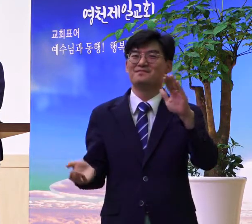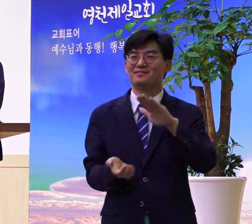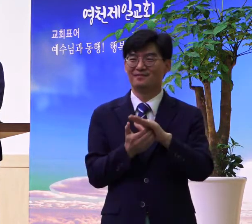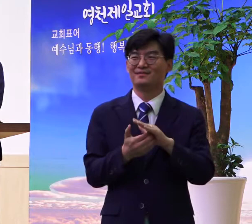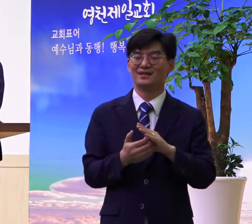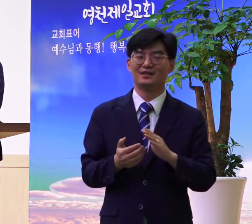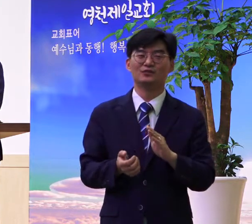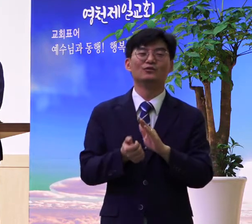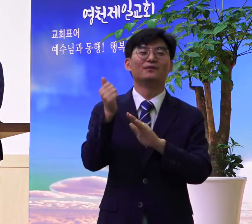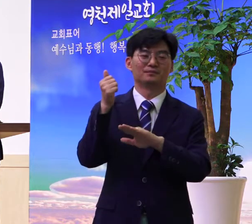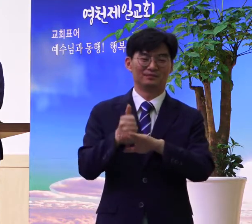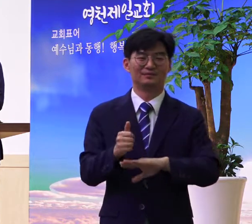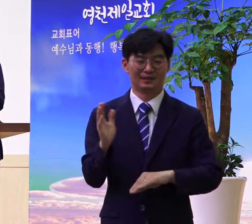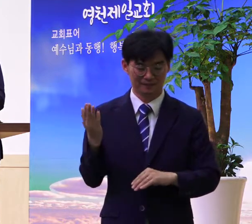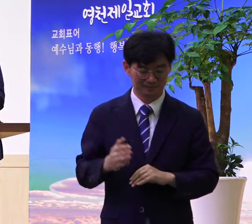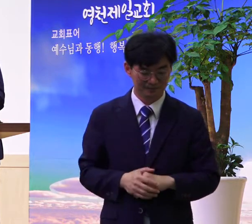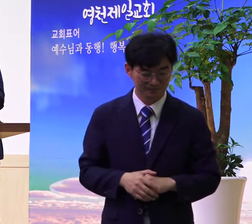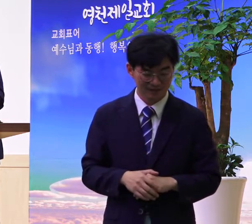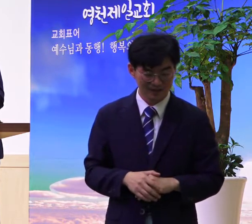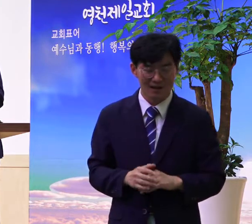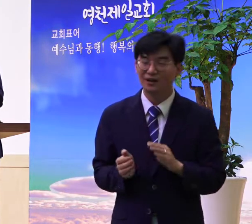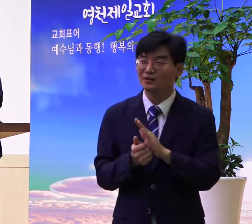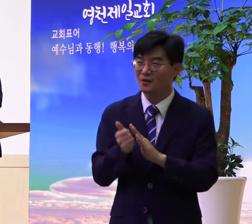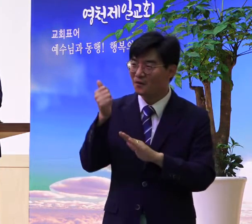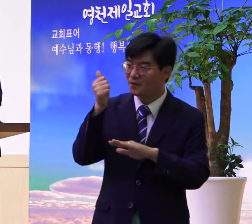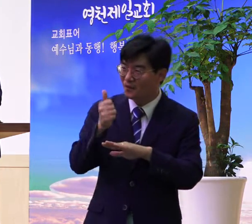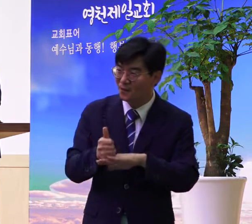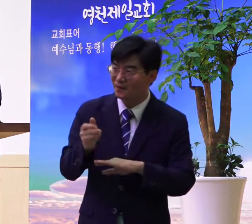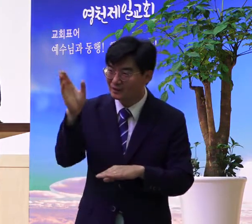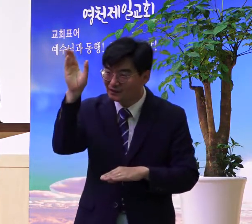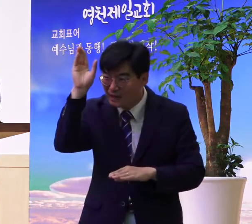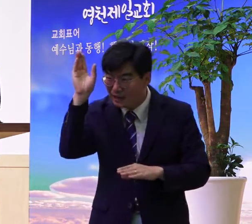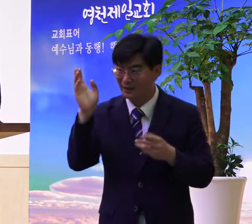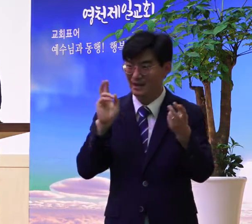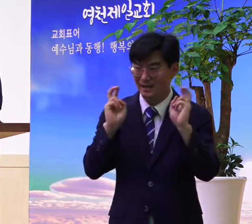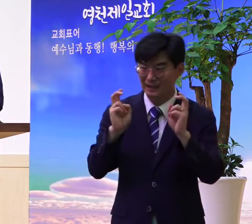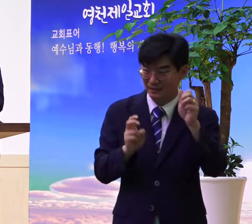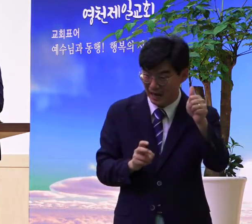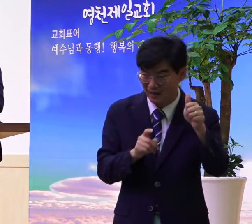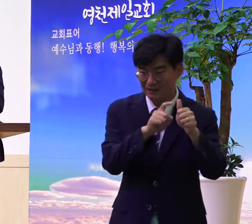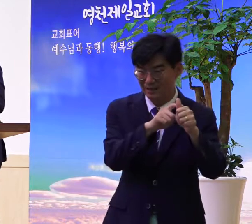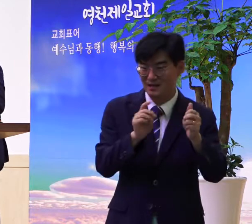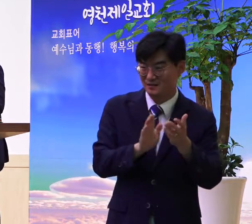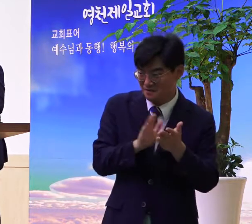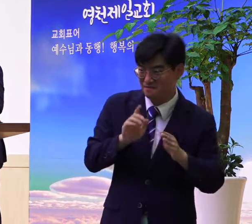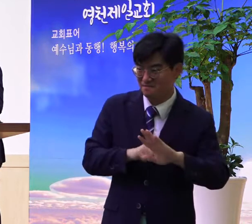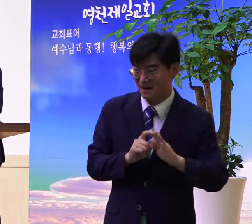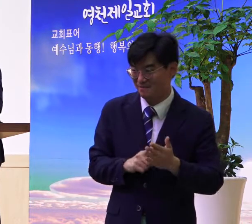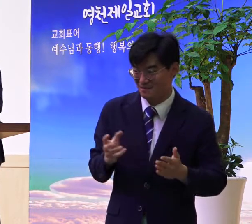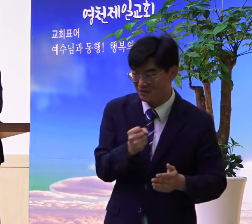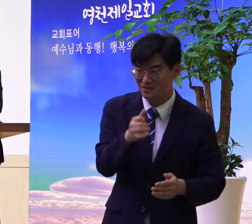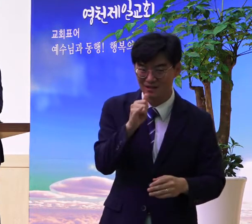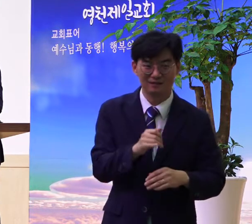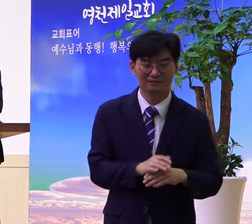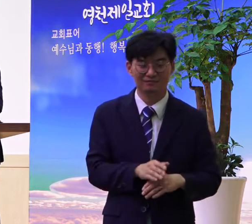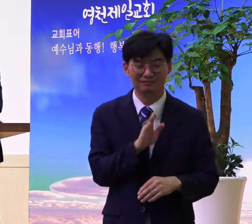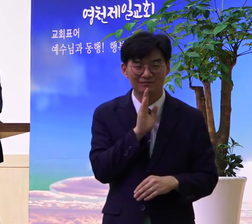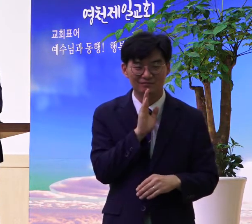만들어냈습니다. 성공을 꿈꾸는 회사의 회장도 이런 열정을 가지고 있는데